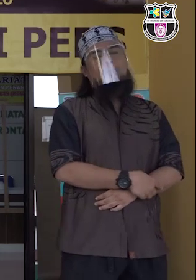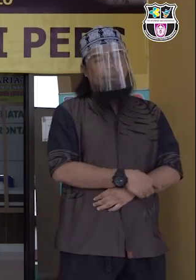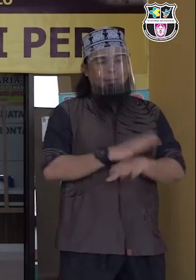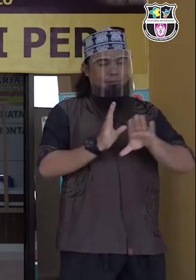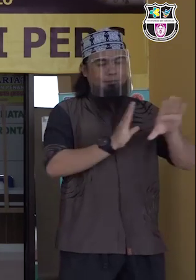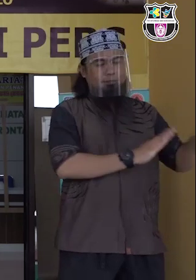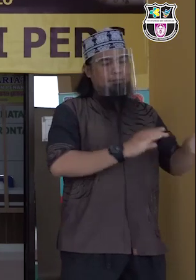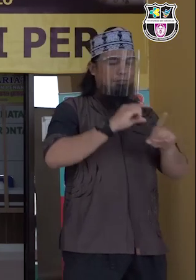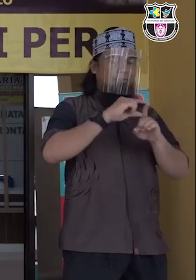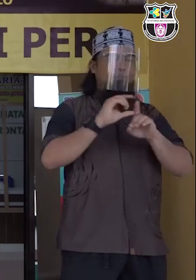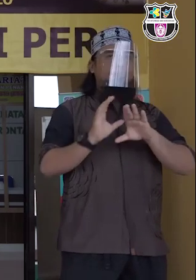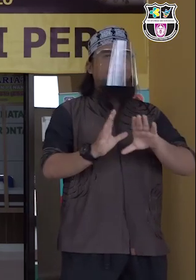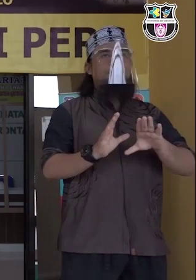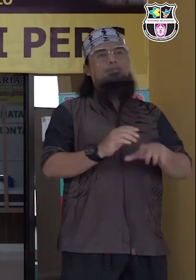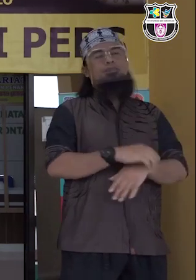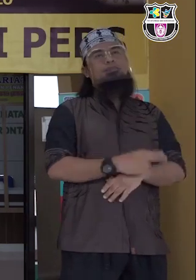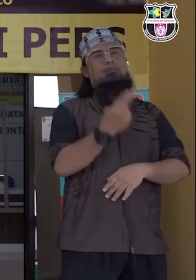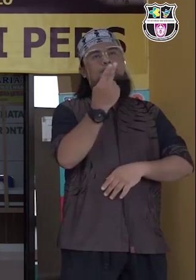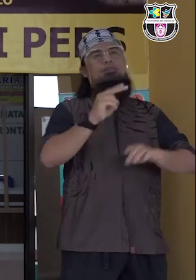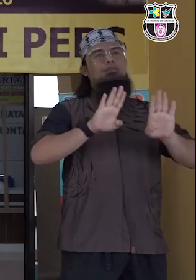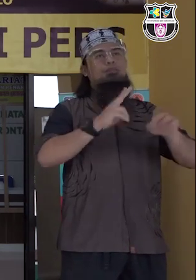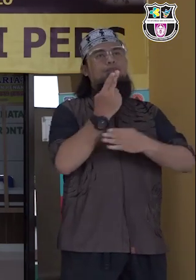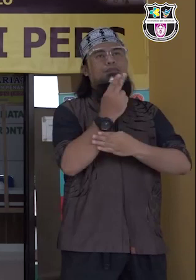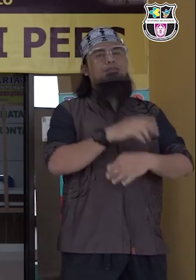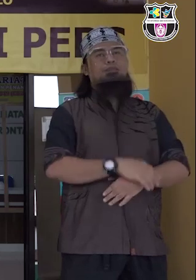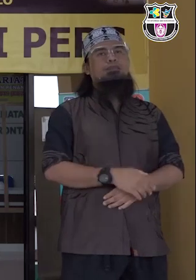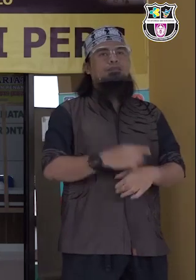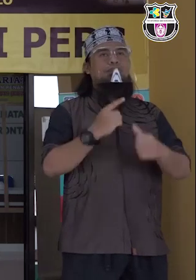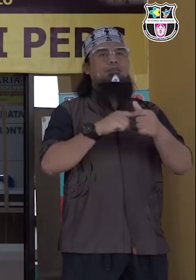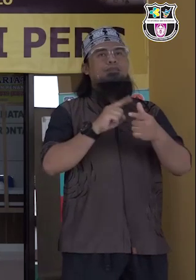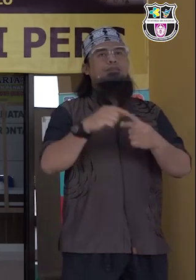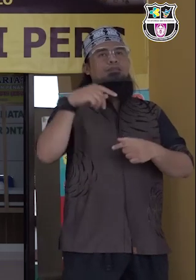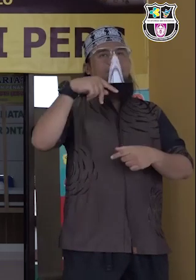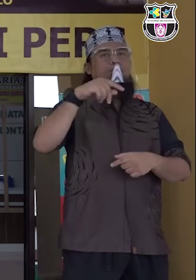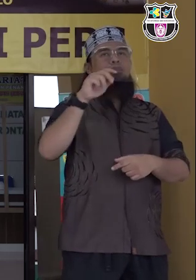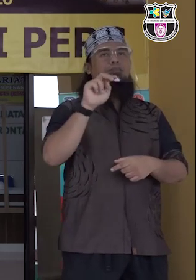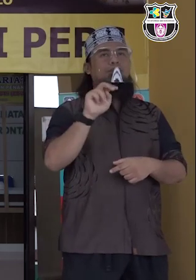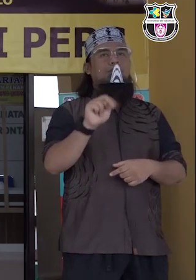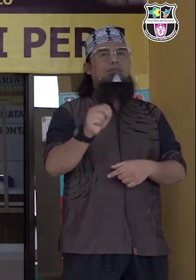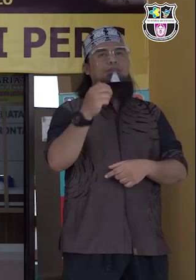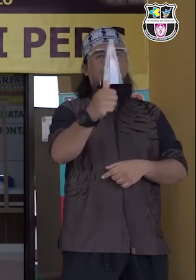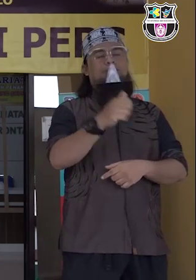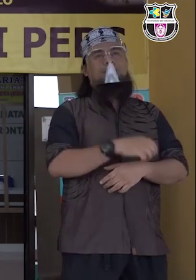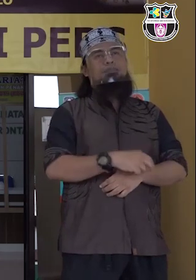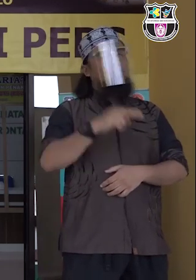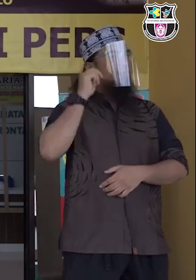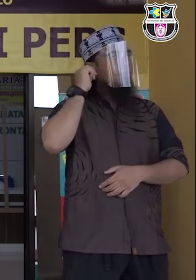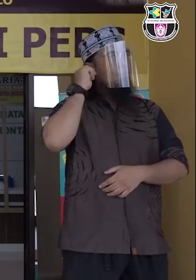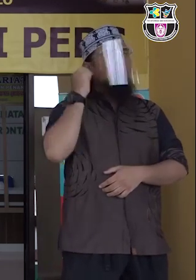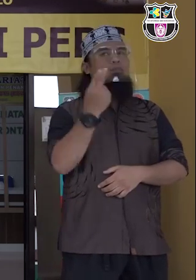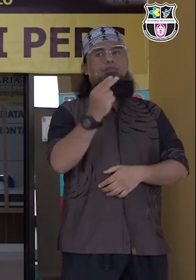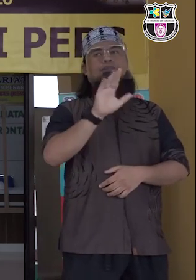Pasien berikutnya adalah pasien 282 atau PMA, perempuan, 25